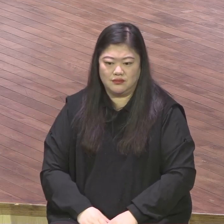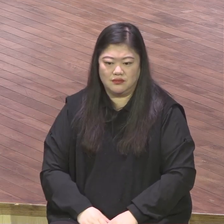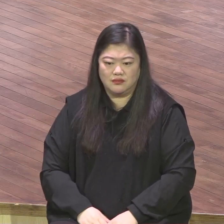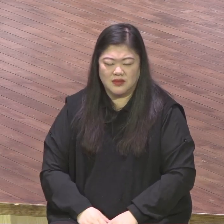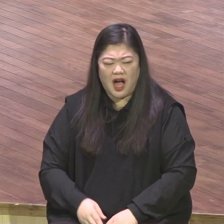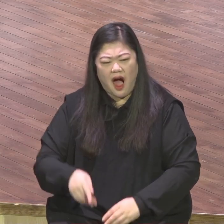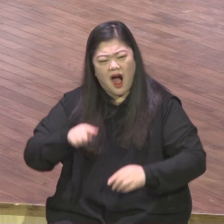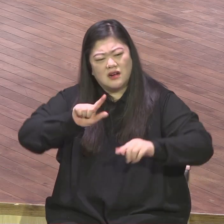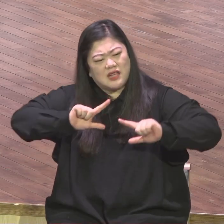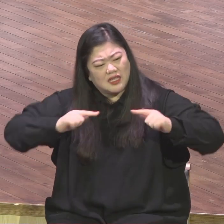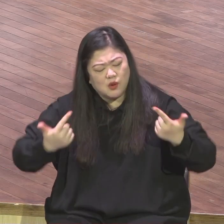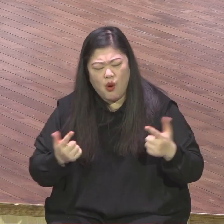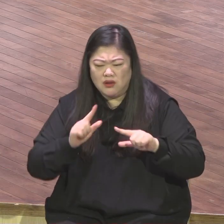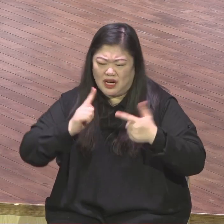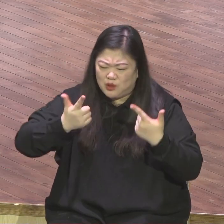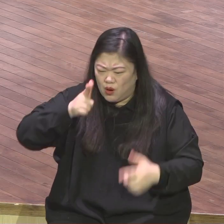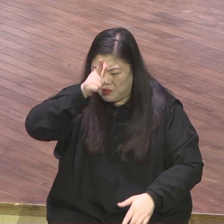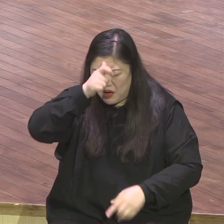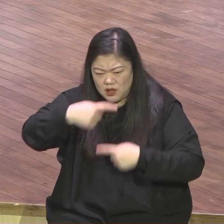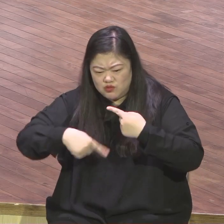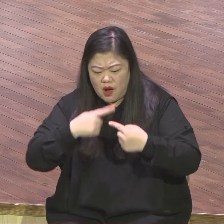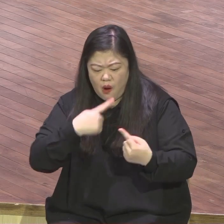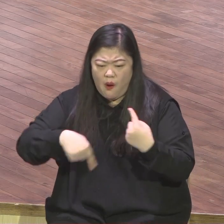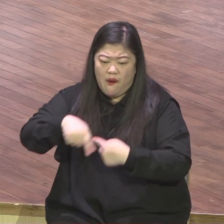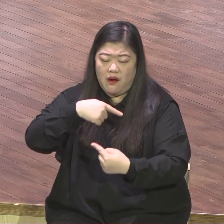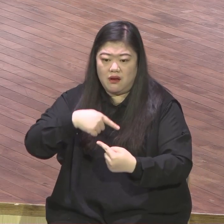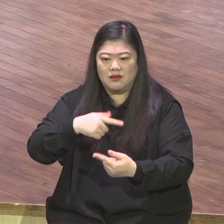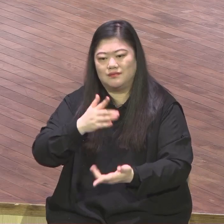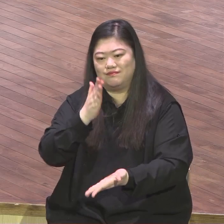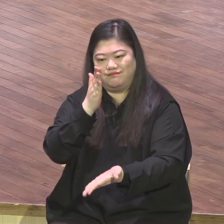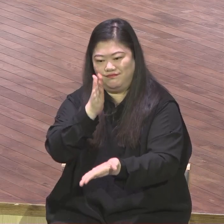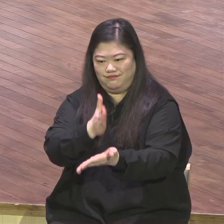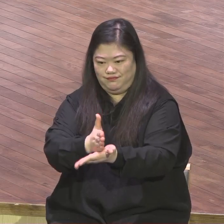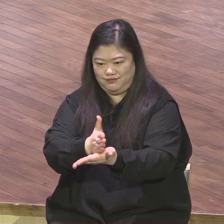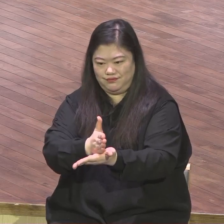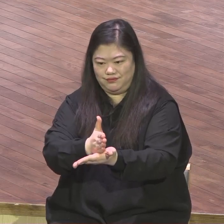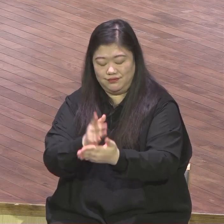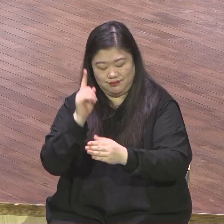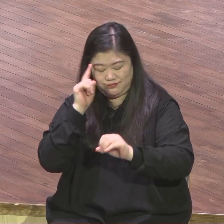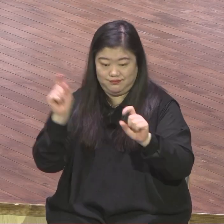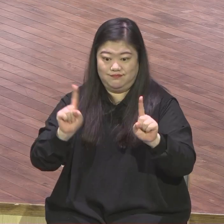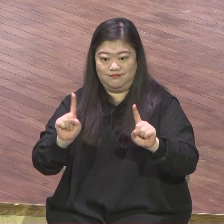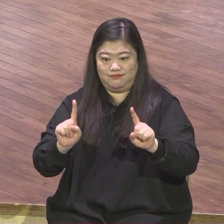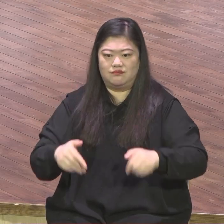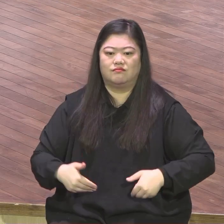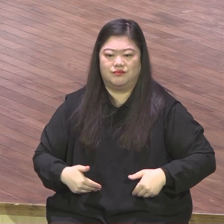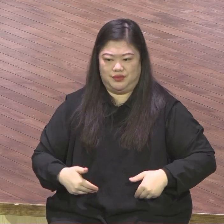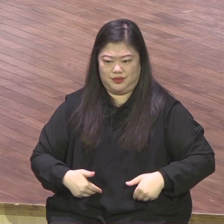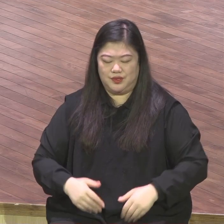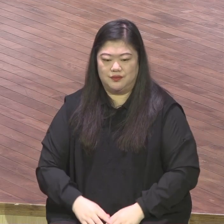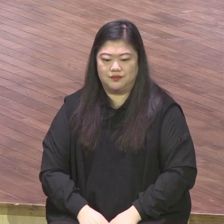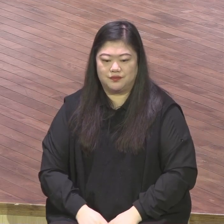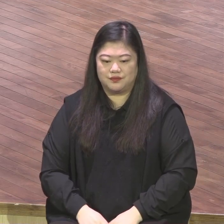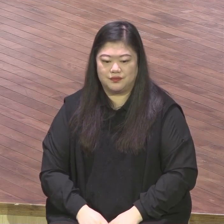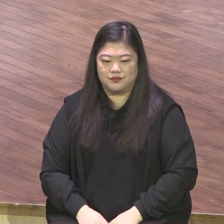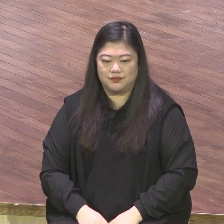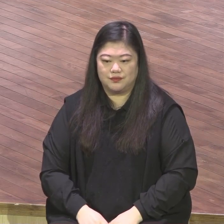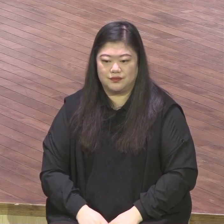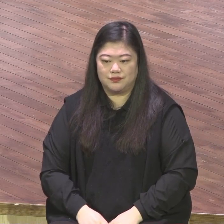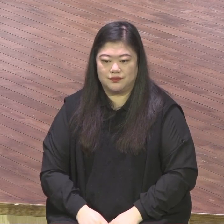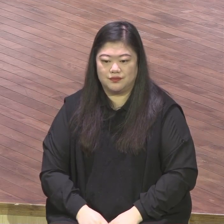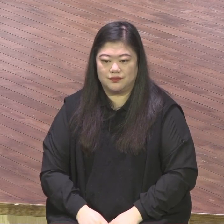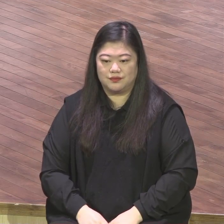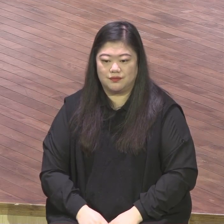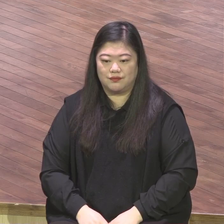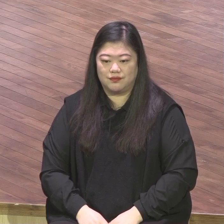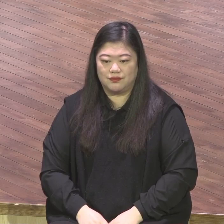변명하면요 영원히 해결 안 됩니다. 사단 노력감 된단 말이에요. 정신 똑바로 차려야 돼요. 아파도 자존심 상해도 여러분